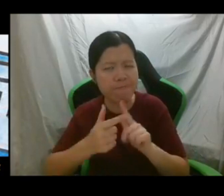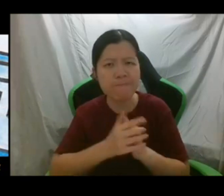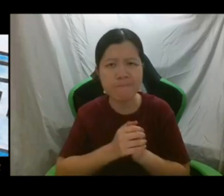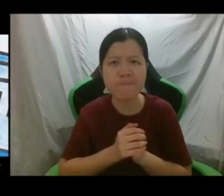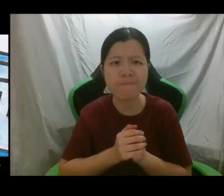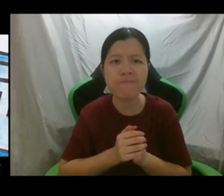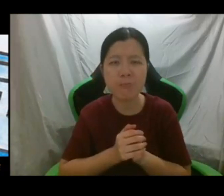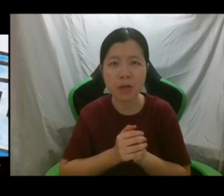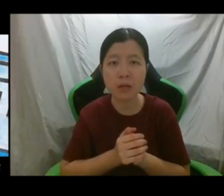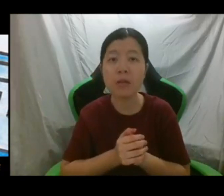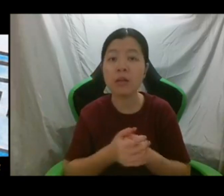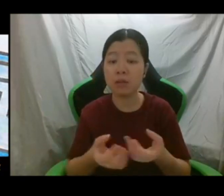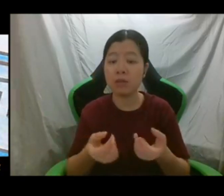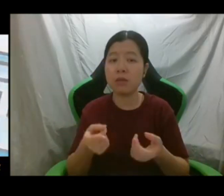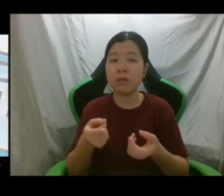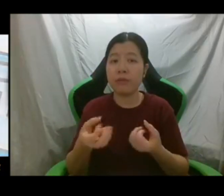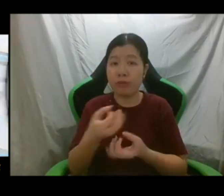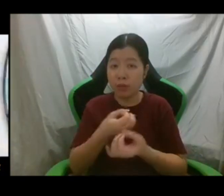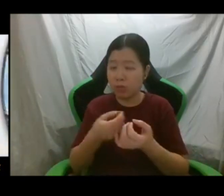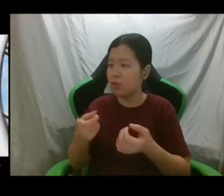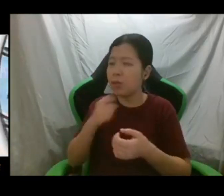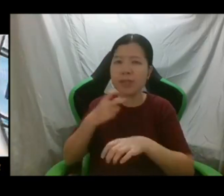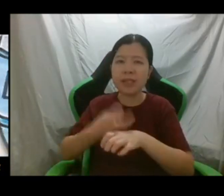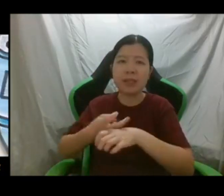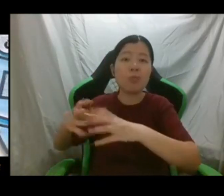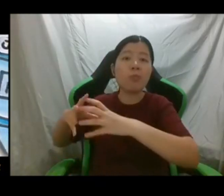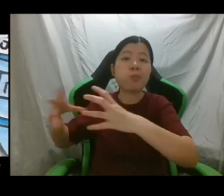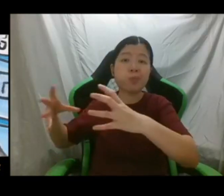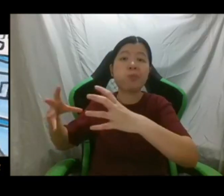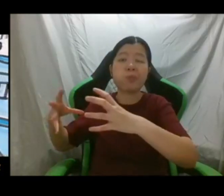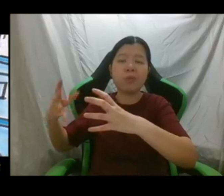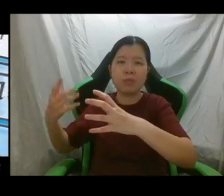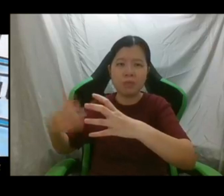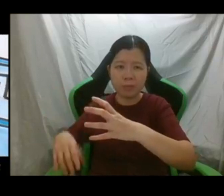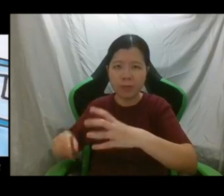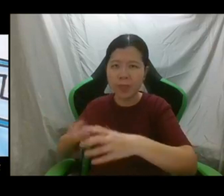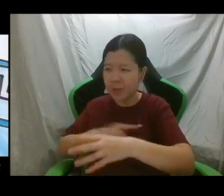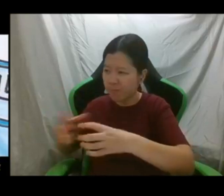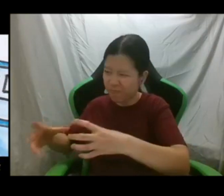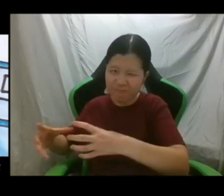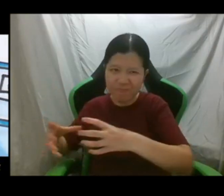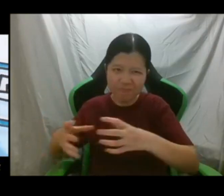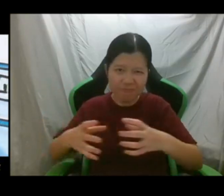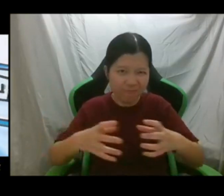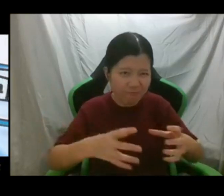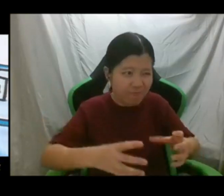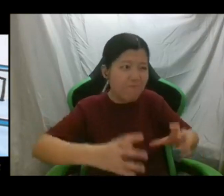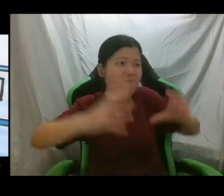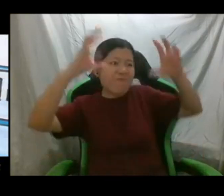佢響花園度搬咗嚿大石頭過嚟，雙手舉起，用力一